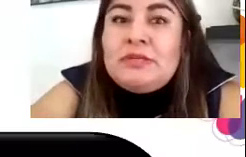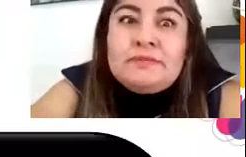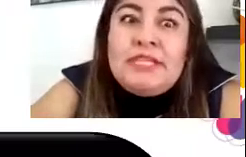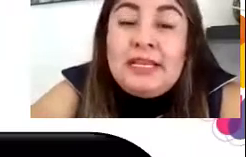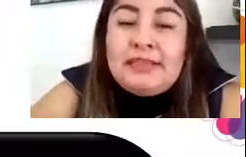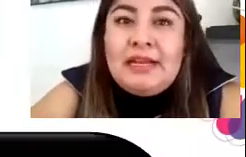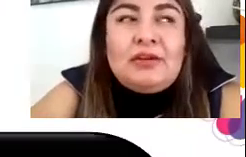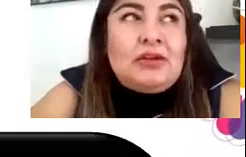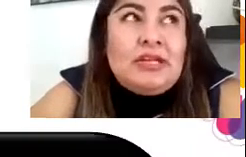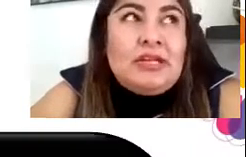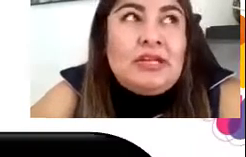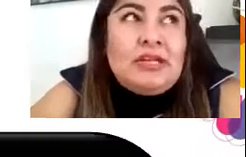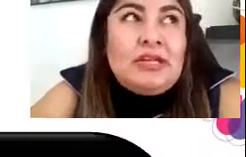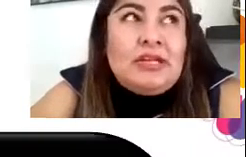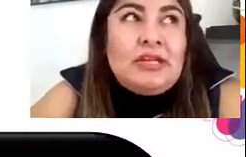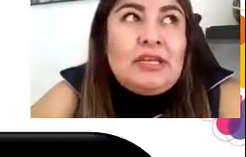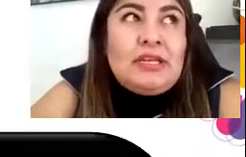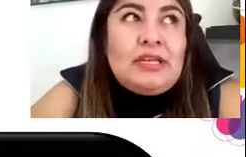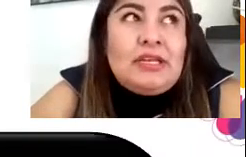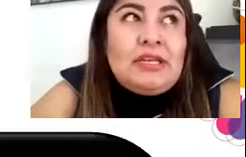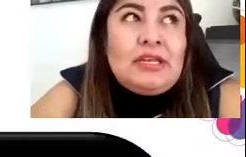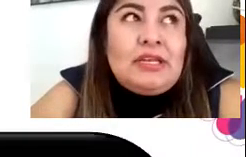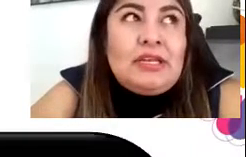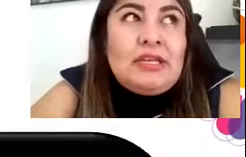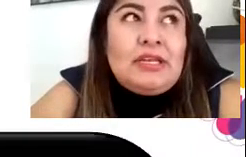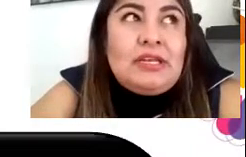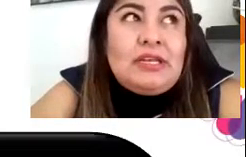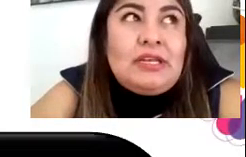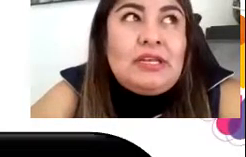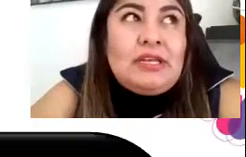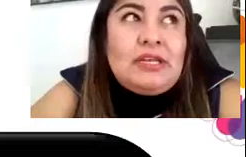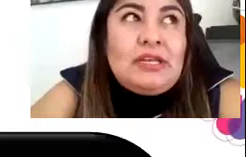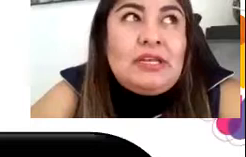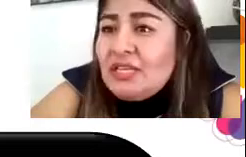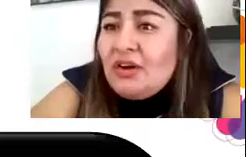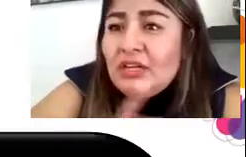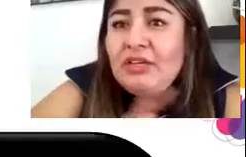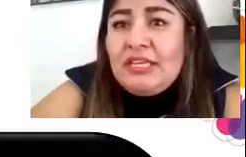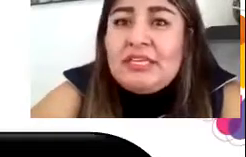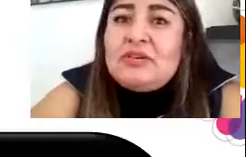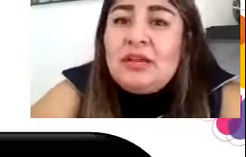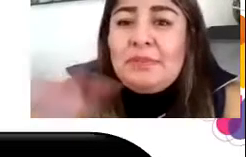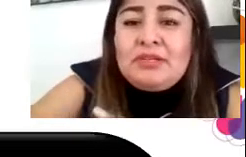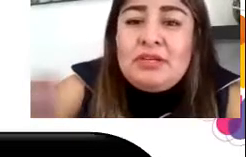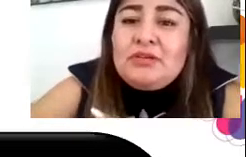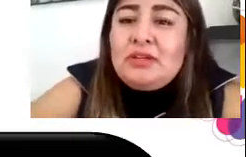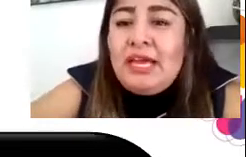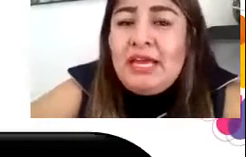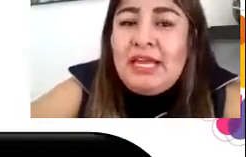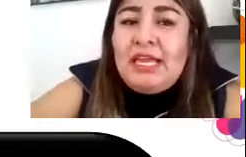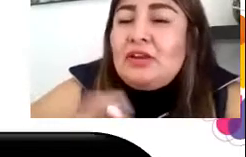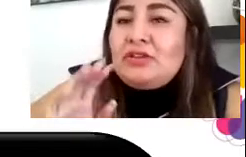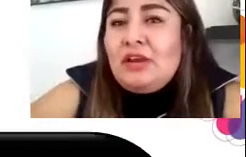comunicamos deletreando letra por letra de la palabra que voy a decir. Entonces es incorrecto que llegues con una persona